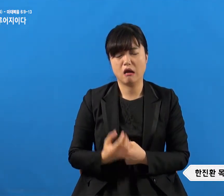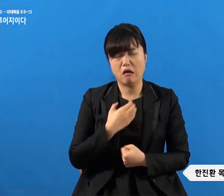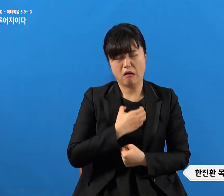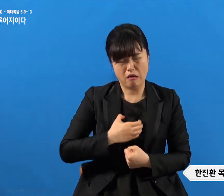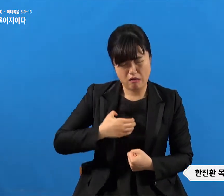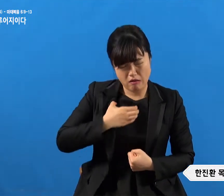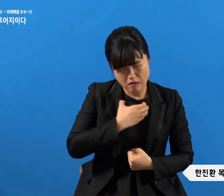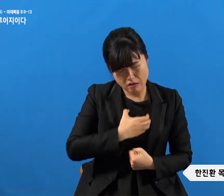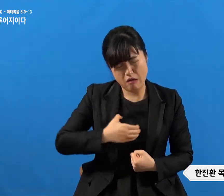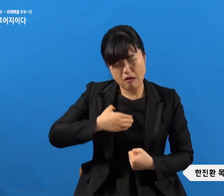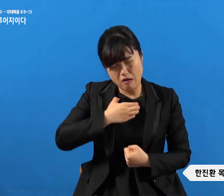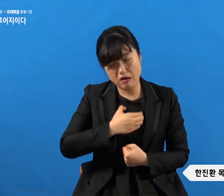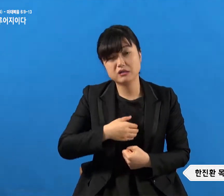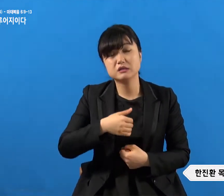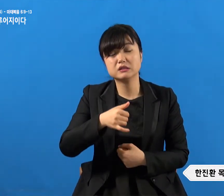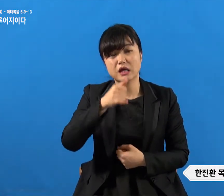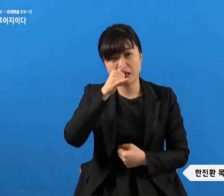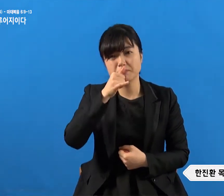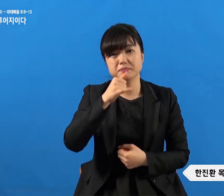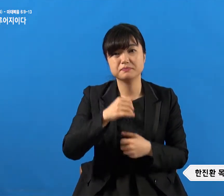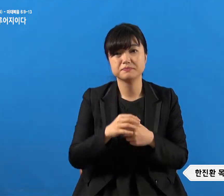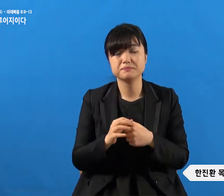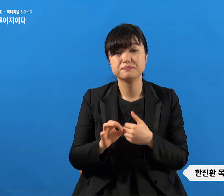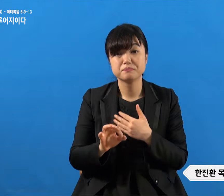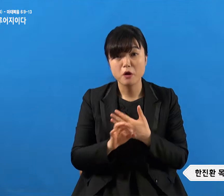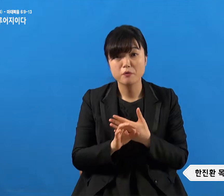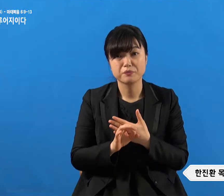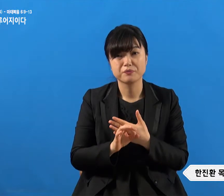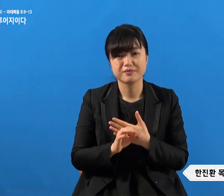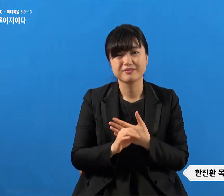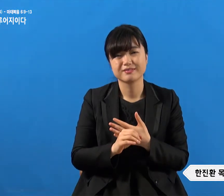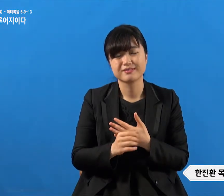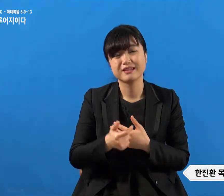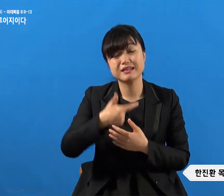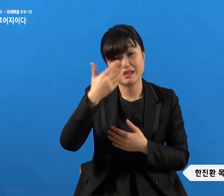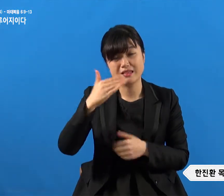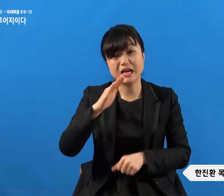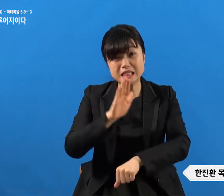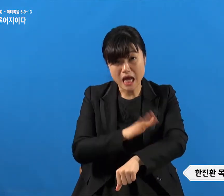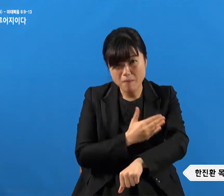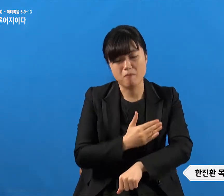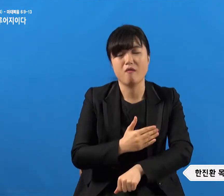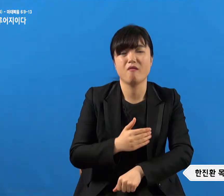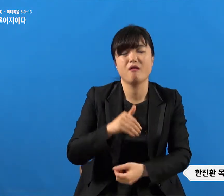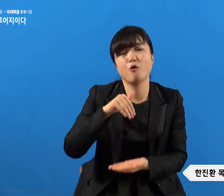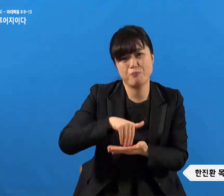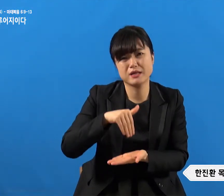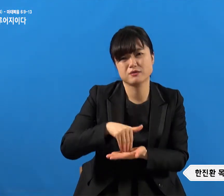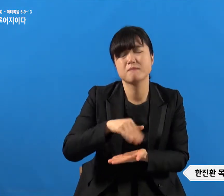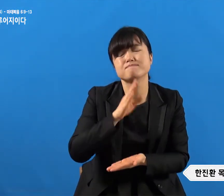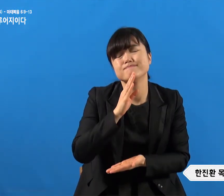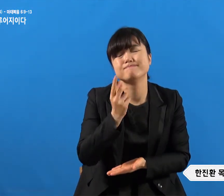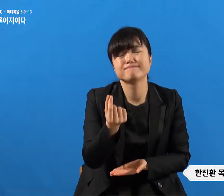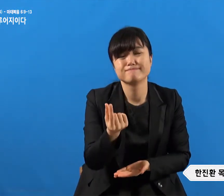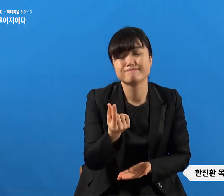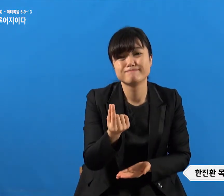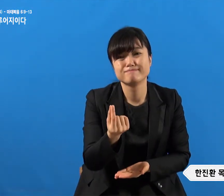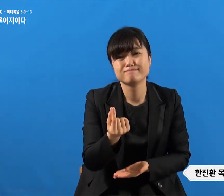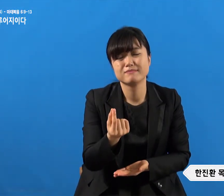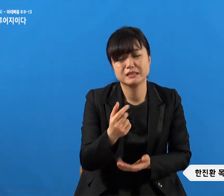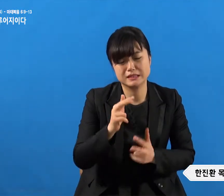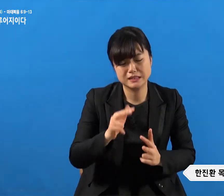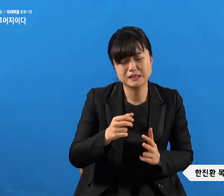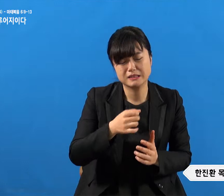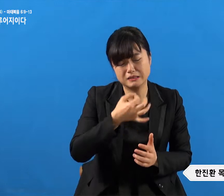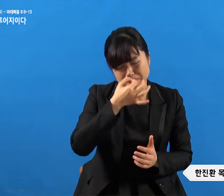그래서 괴로운 분들이 계실 겁니다. 그럴 수 있습니다. 지난날에 치명적으로 잘못을 했기 때문에